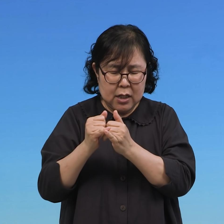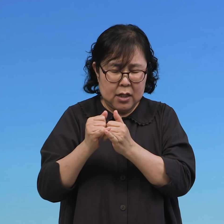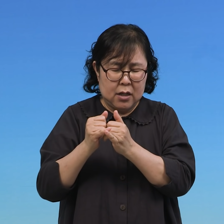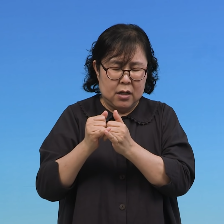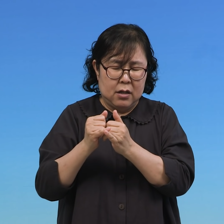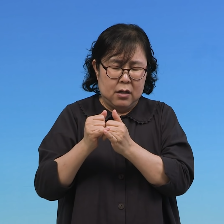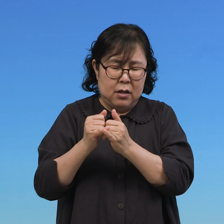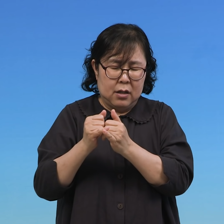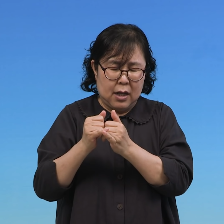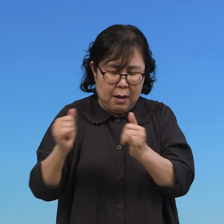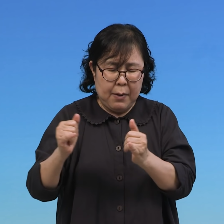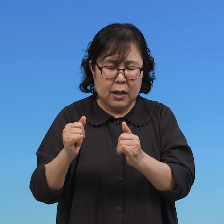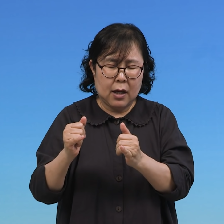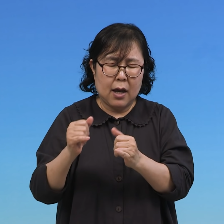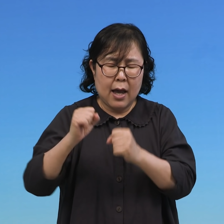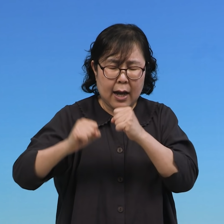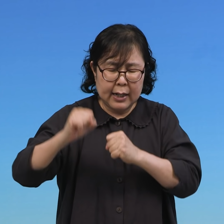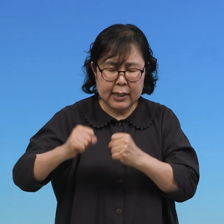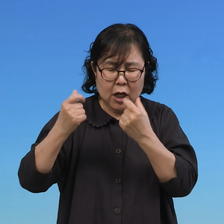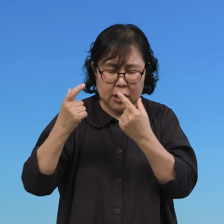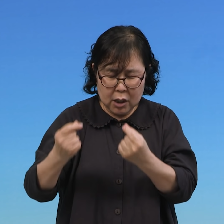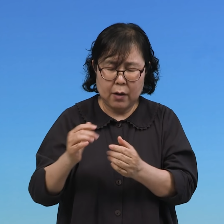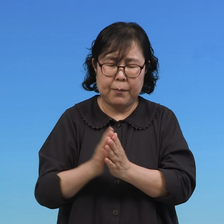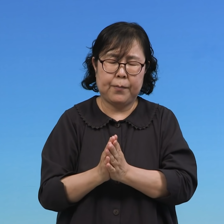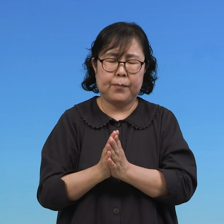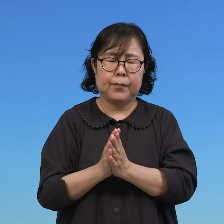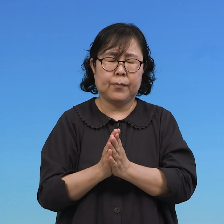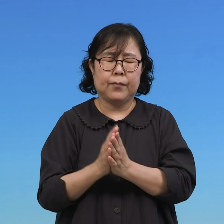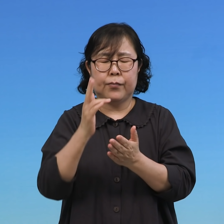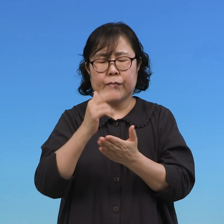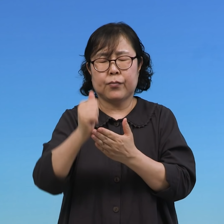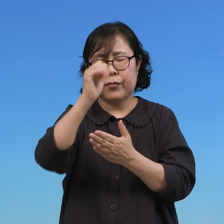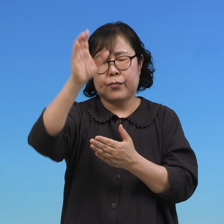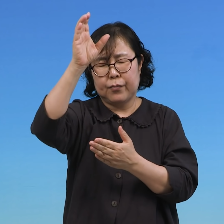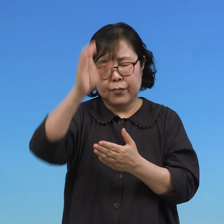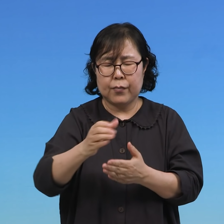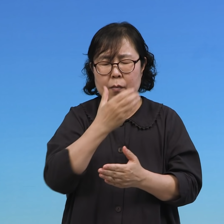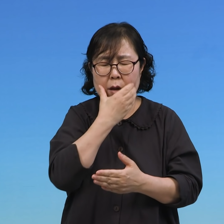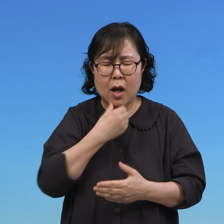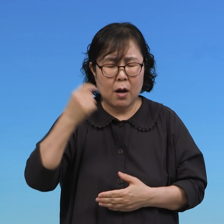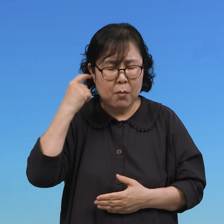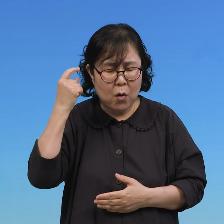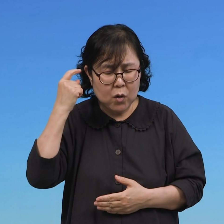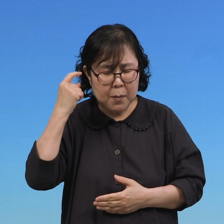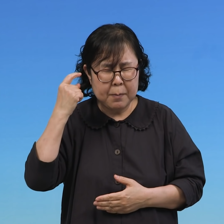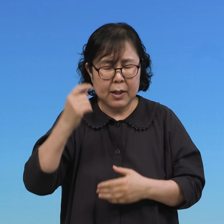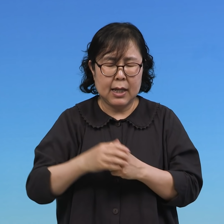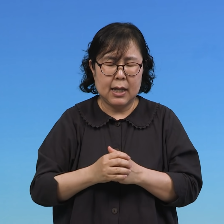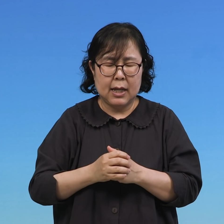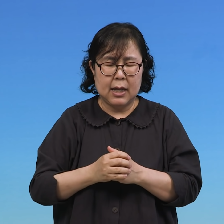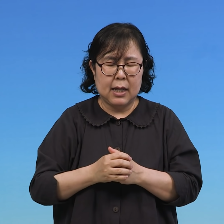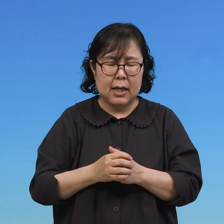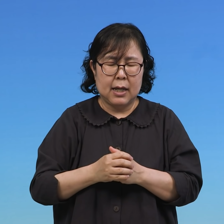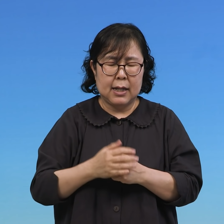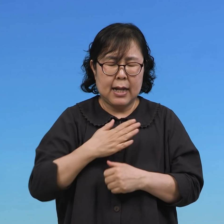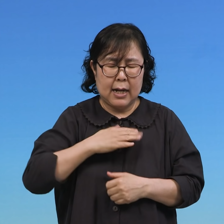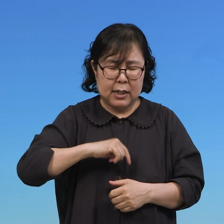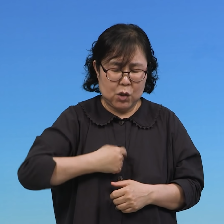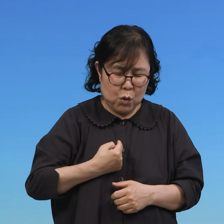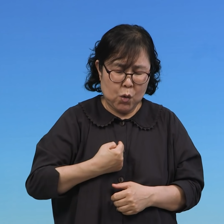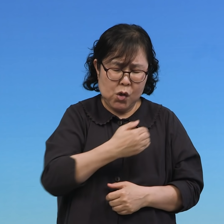사람 이방인들에게 그렇게 하셨듯이 참 주님의 십자가 복음이 얼마나 사람을